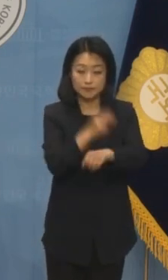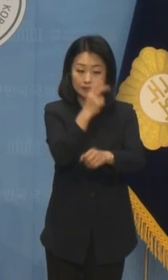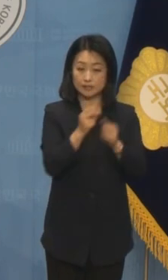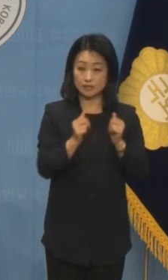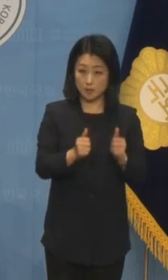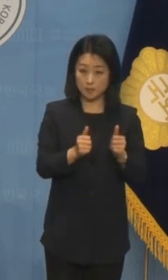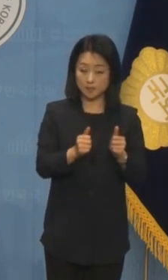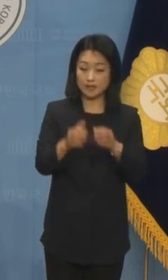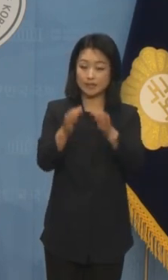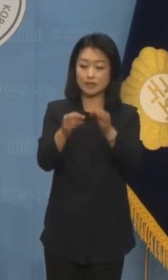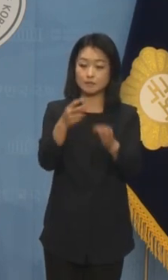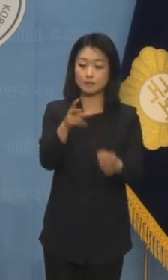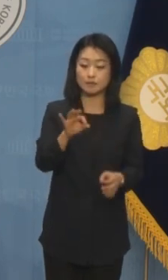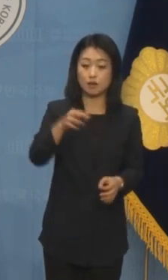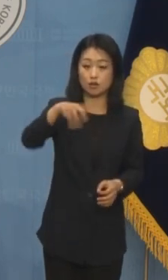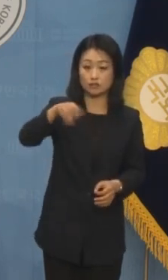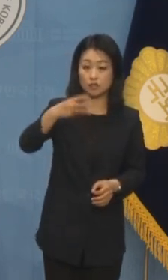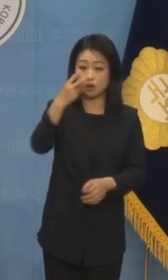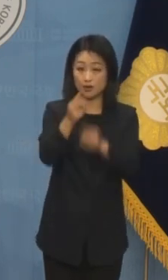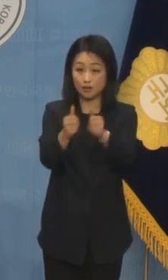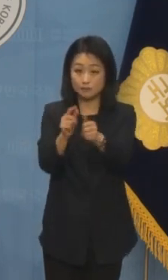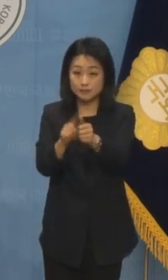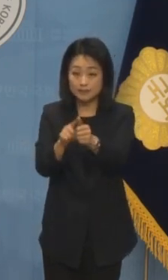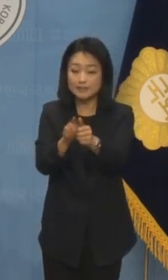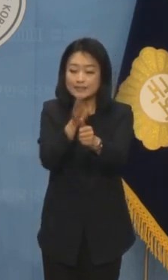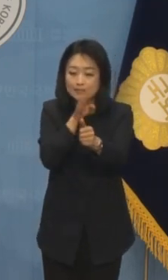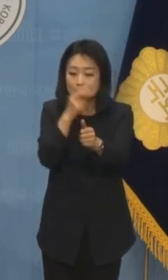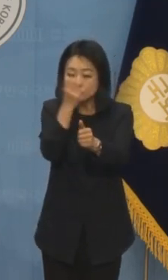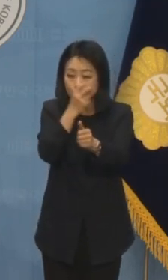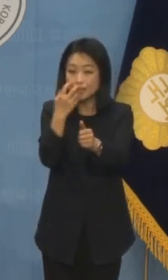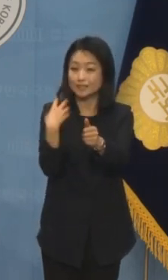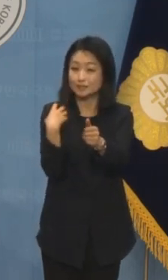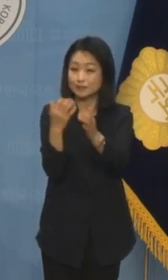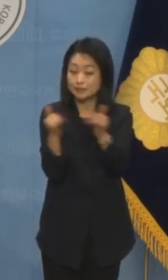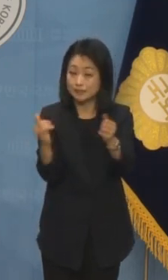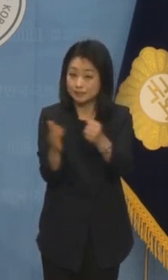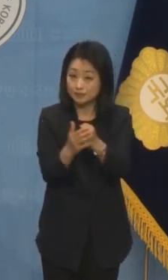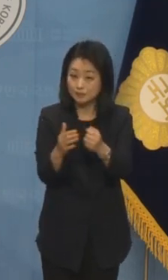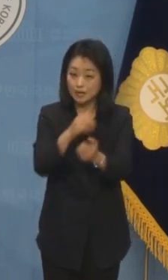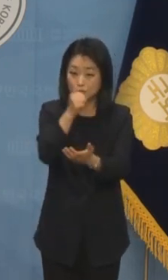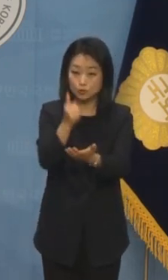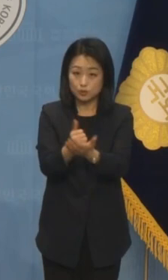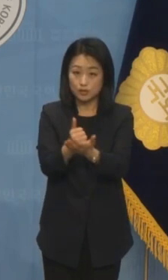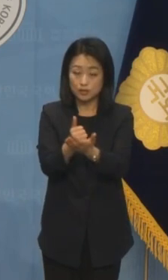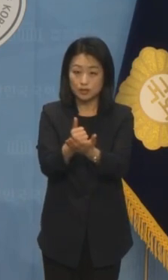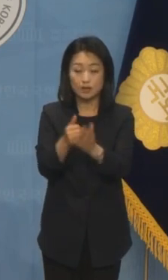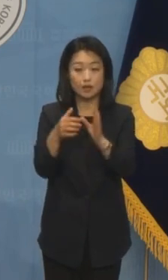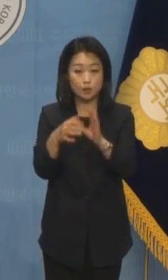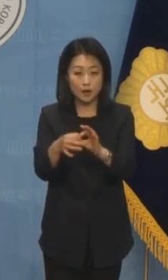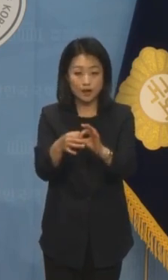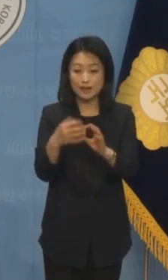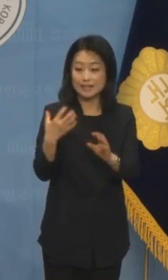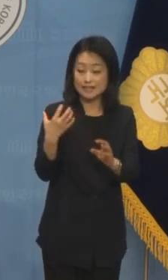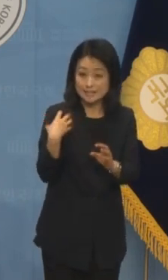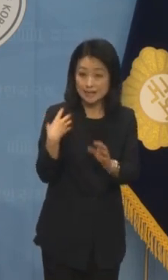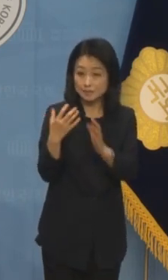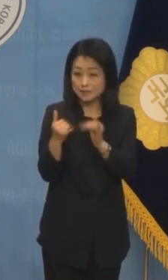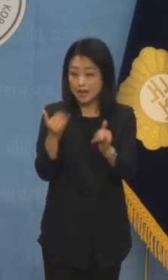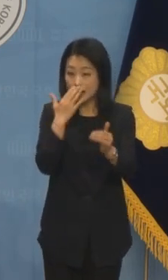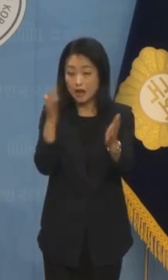특검에서 김영철 검사는 수사 실무자였을 뿐이므로 범행 동기, 수사 책임자의 공모